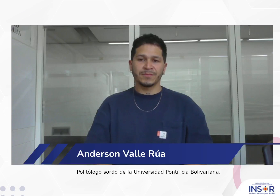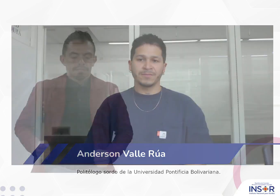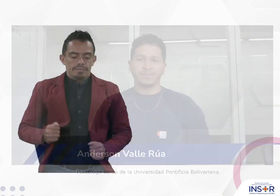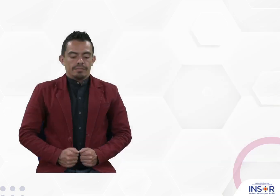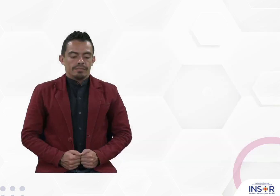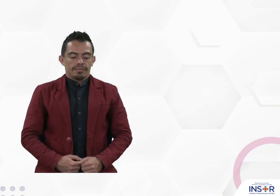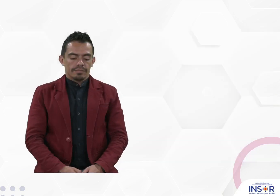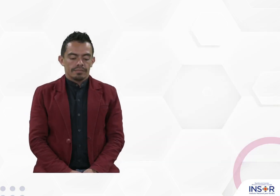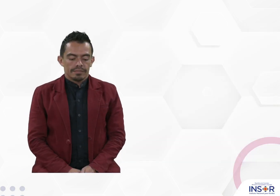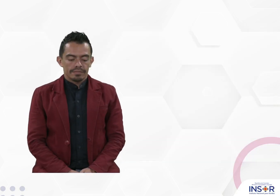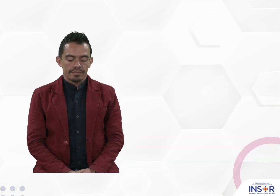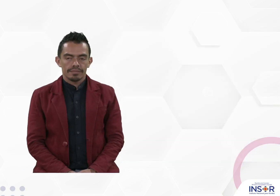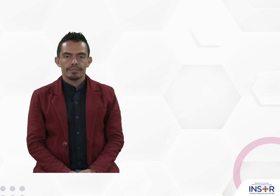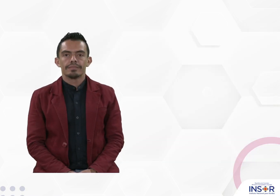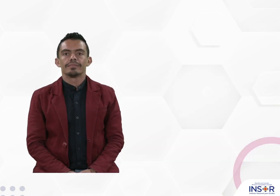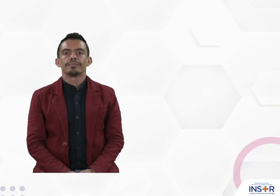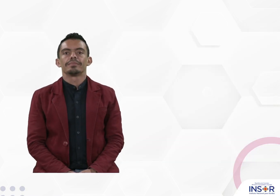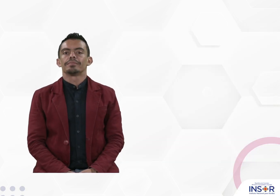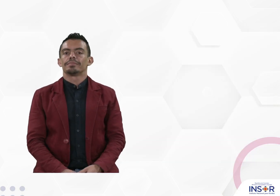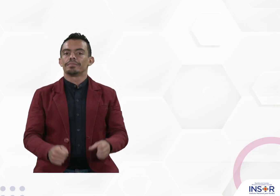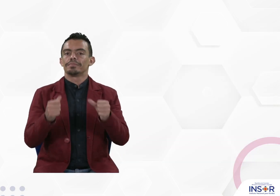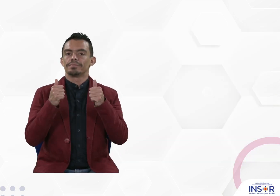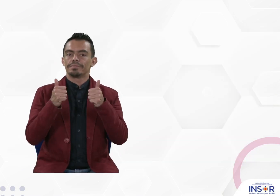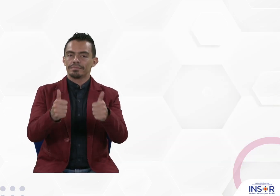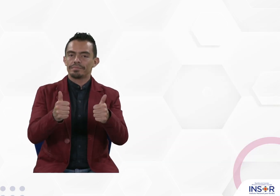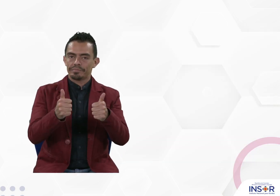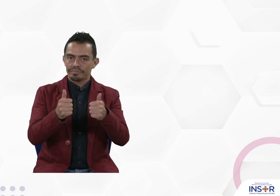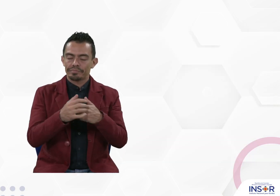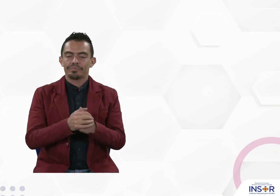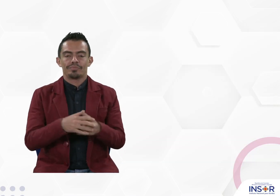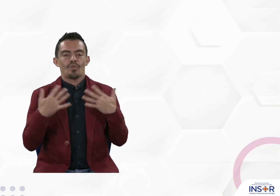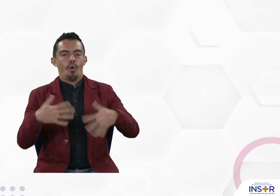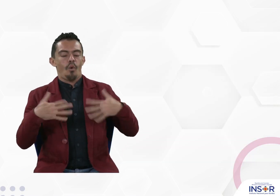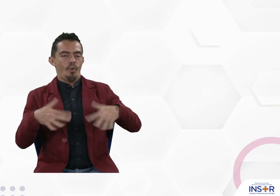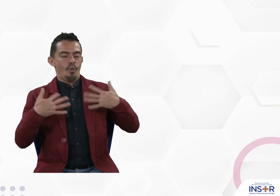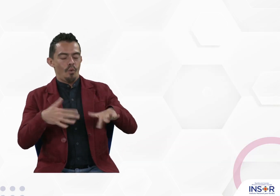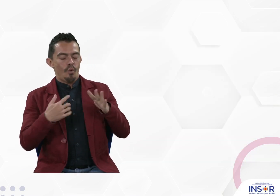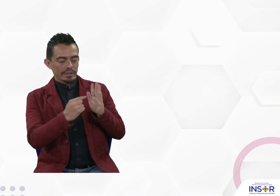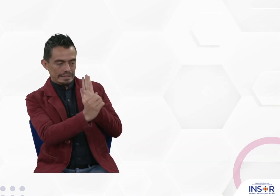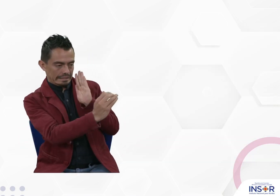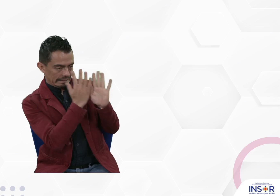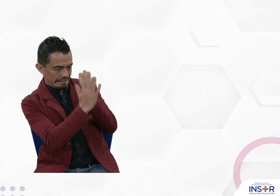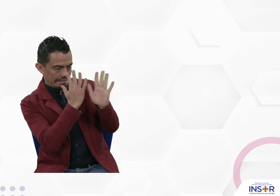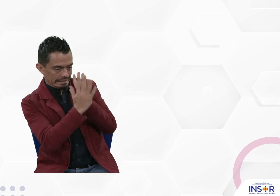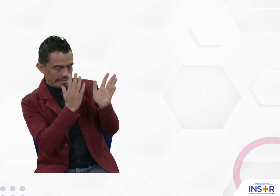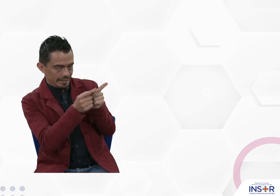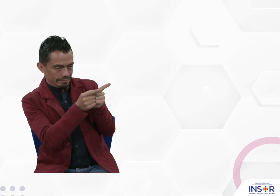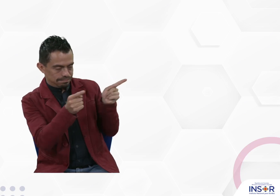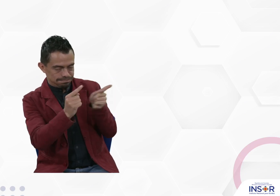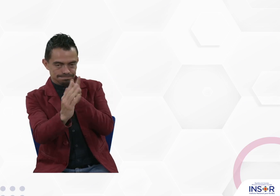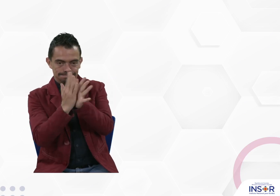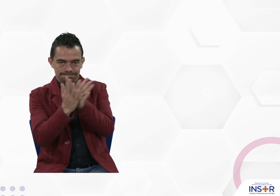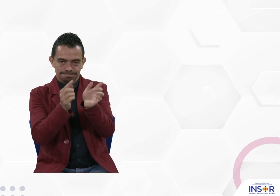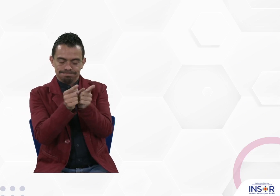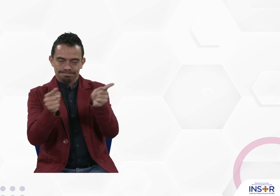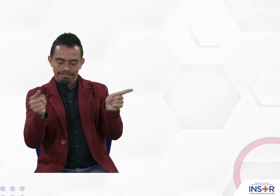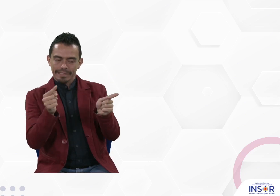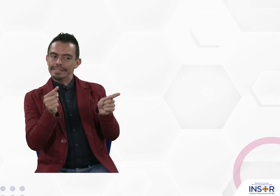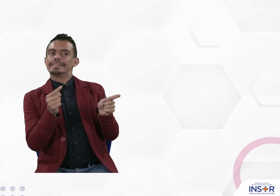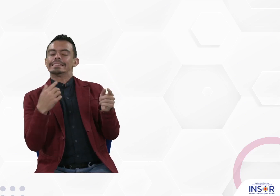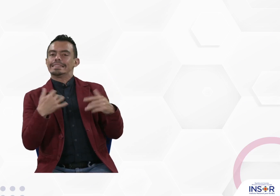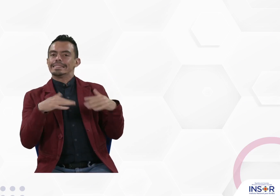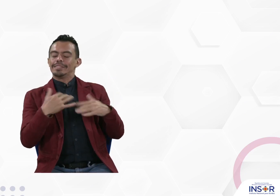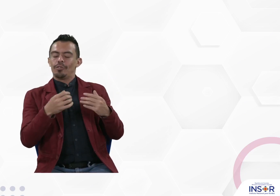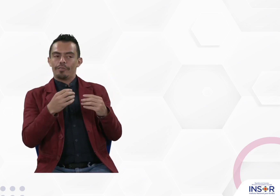Bien, Nos han destacado ellos una información